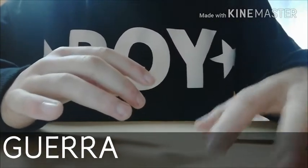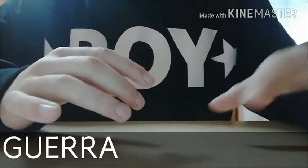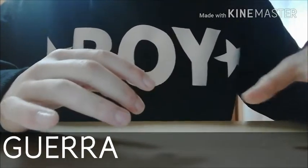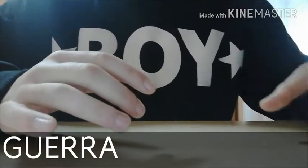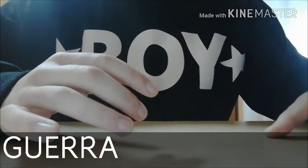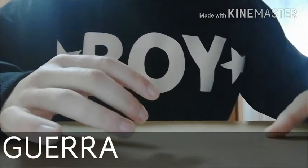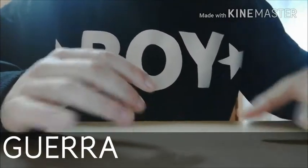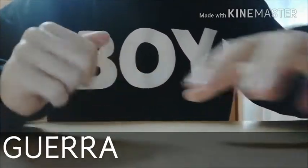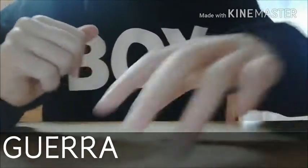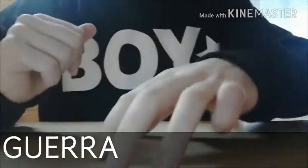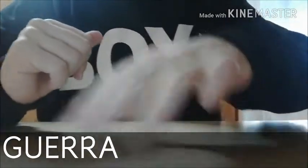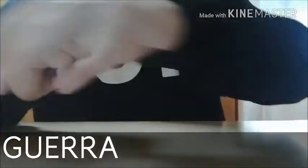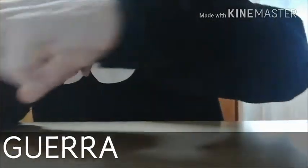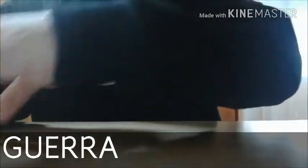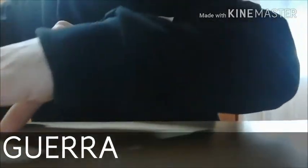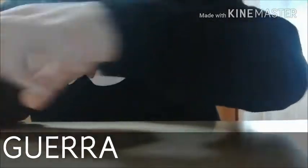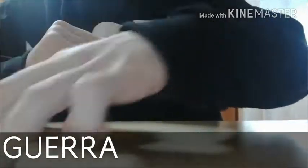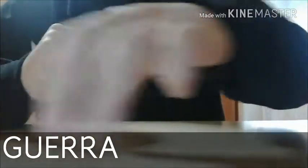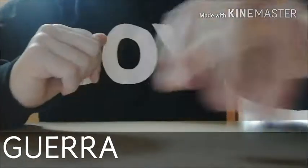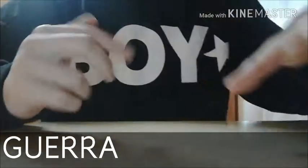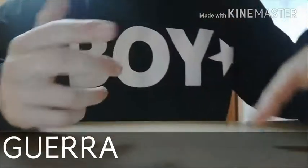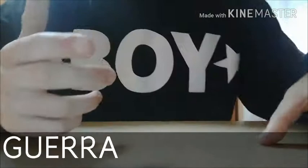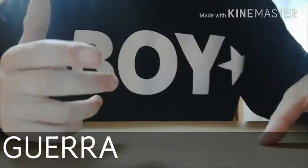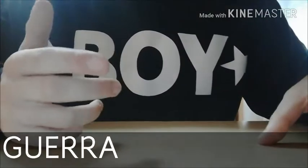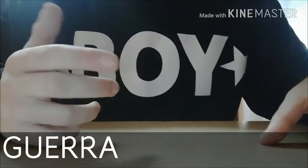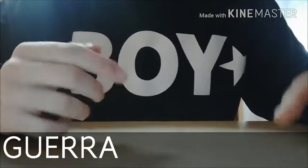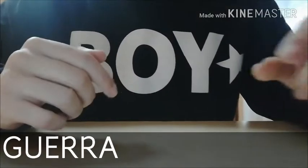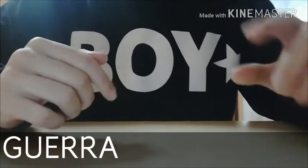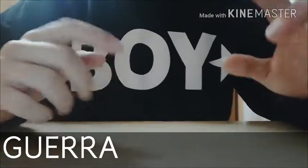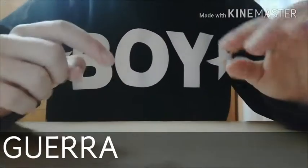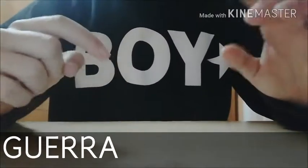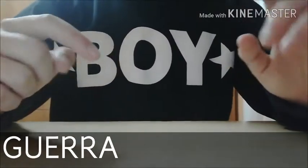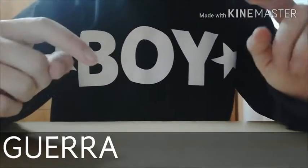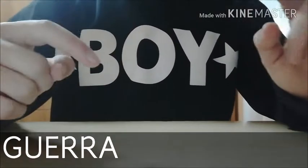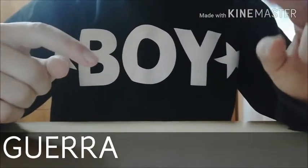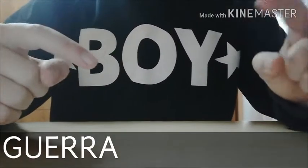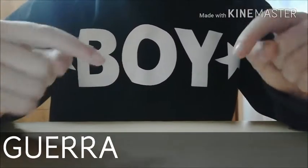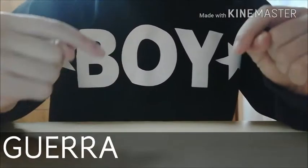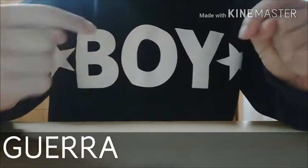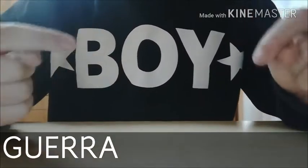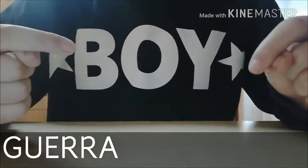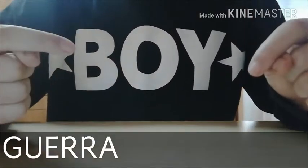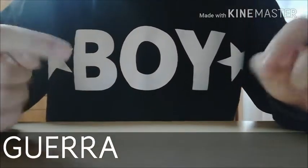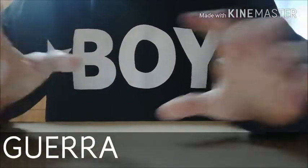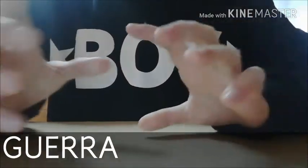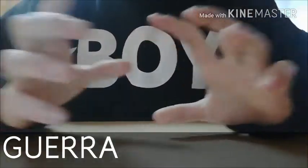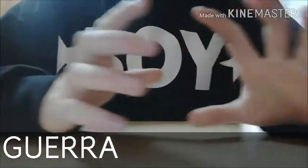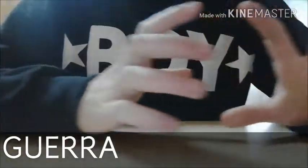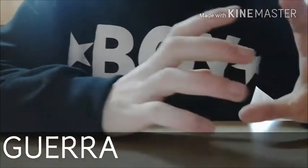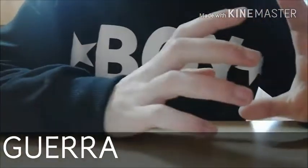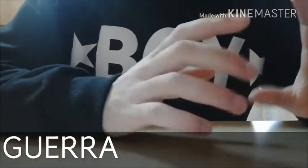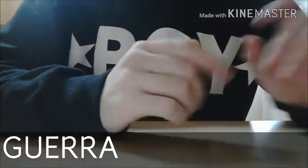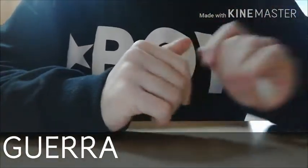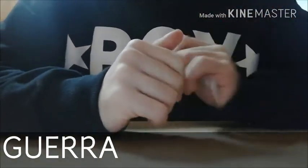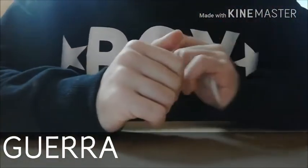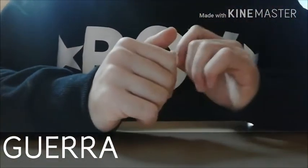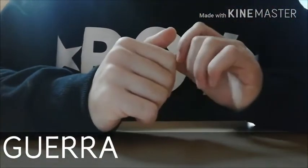un evento che fa parte della prima guerra mondiale quindi quando se ne parla di battaglia sia associate alla guerra però